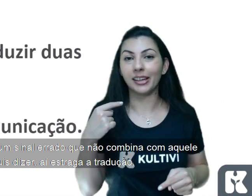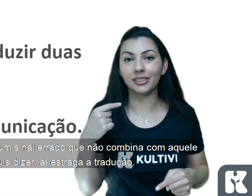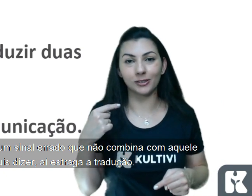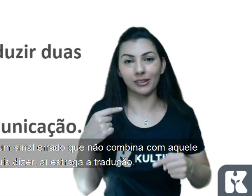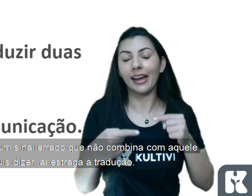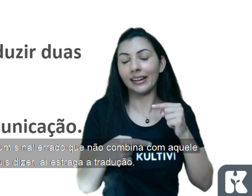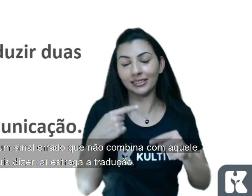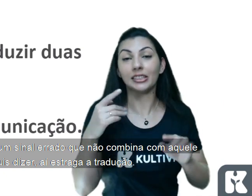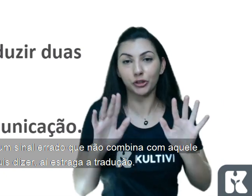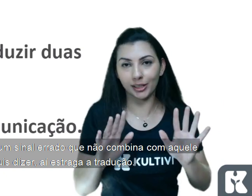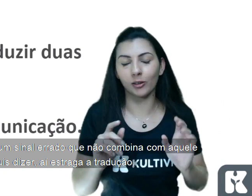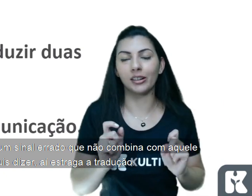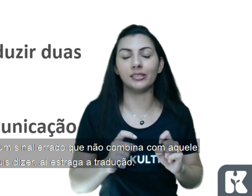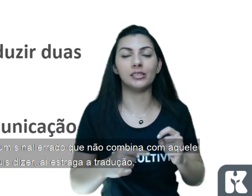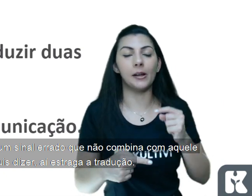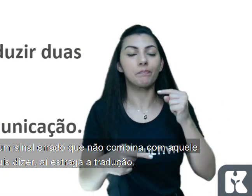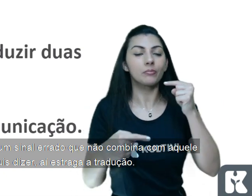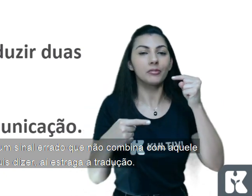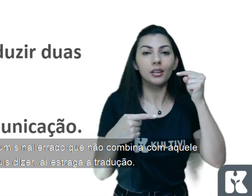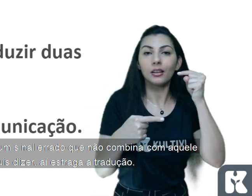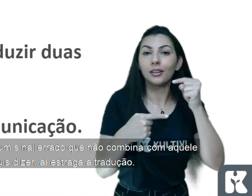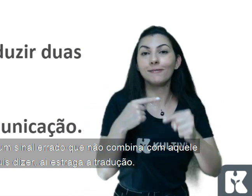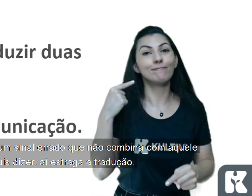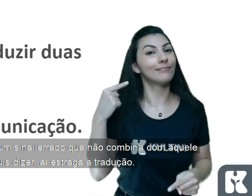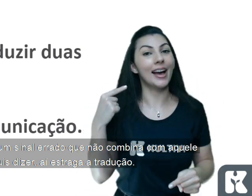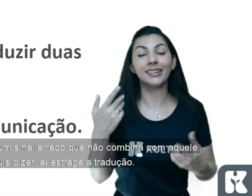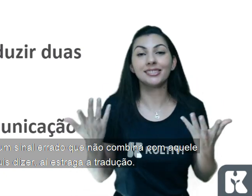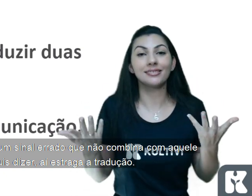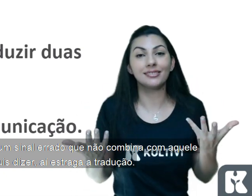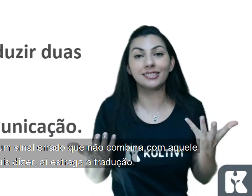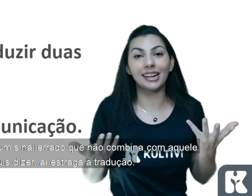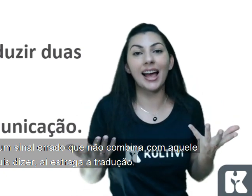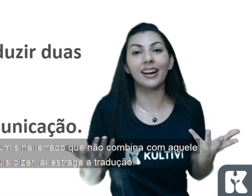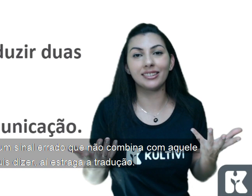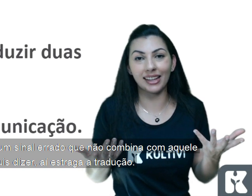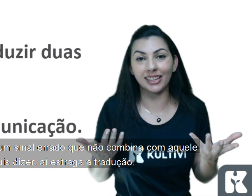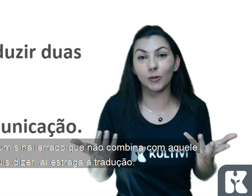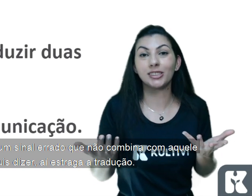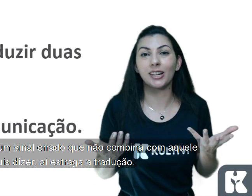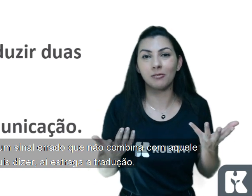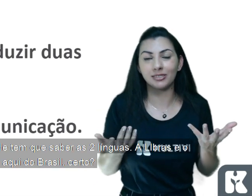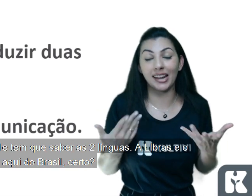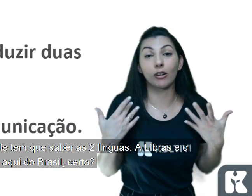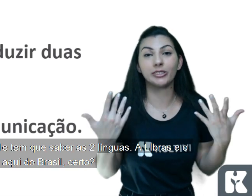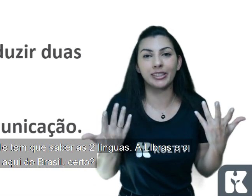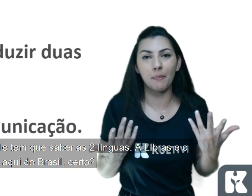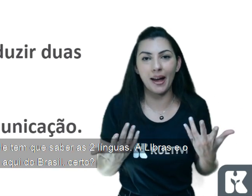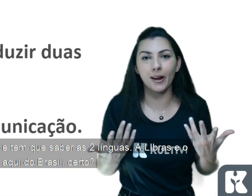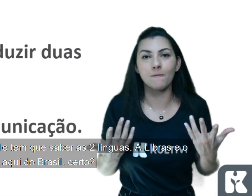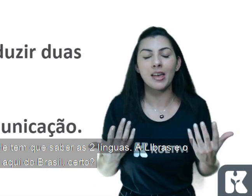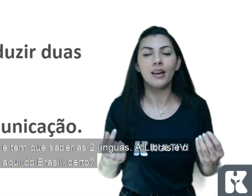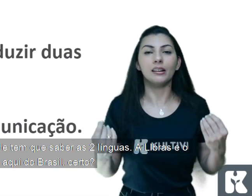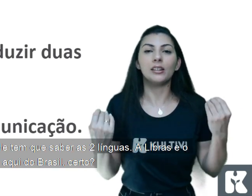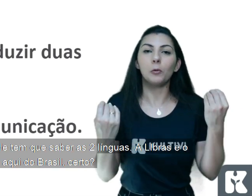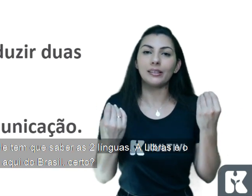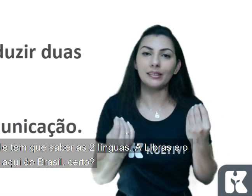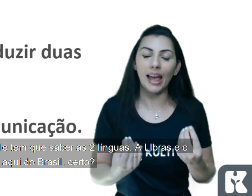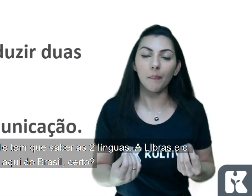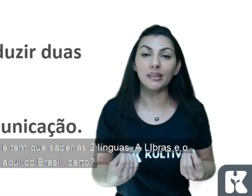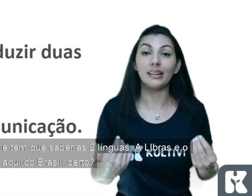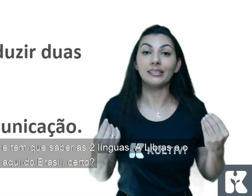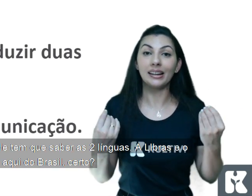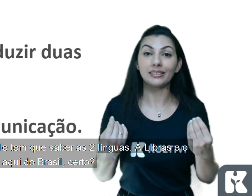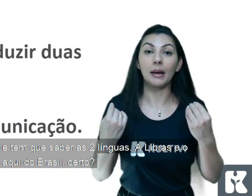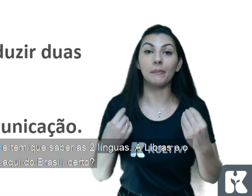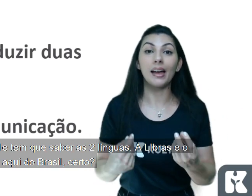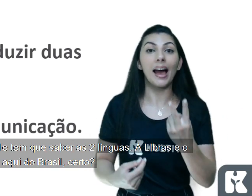aquele contexto, né? Nesse sentido que eu quis dizer. Aí estraga a tradução, estraga o seu trabalho. Então, o